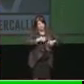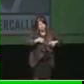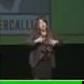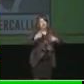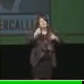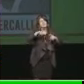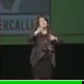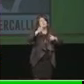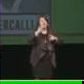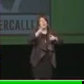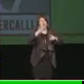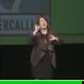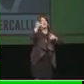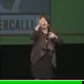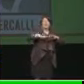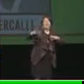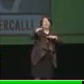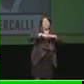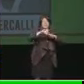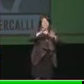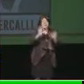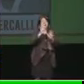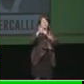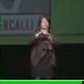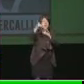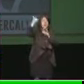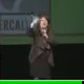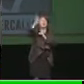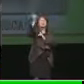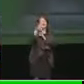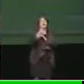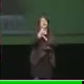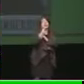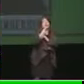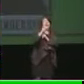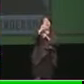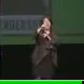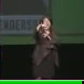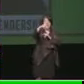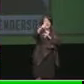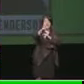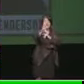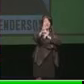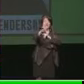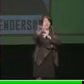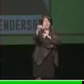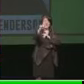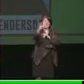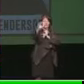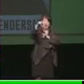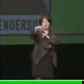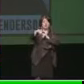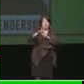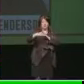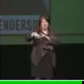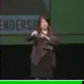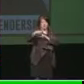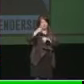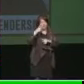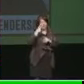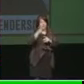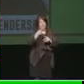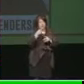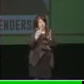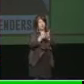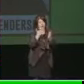nostro pianeta e poi anche dall'estero dall'estero per esempio arriverà Caspar Anderson Caspar Anderson è l'autore forse qualcuno l'ha visto sotto Natale questo